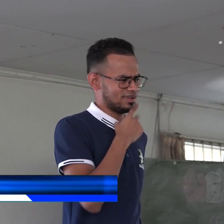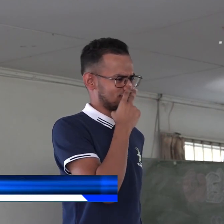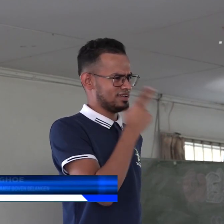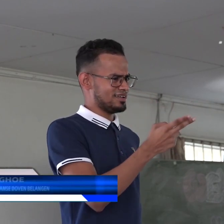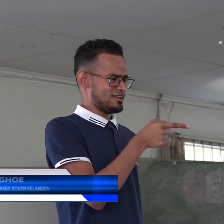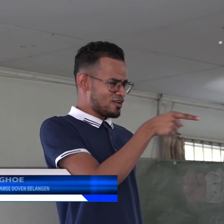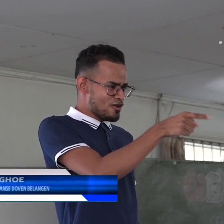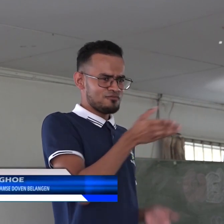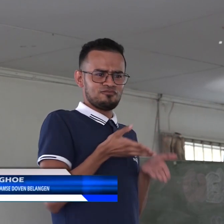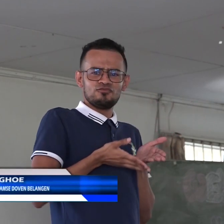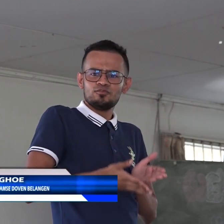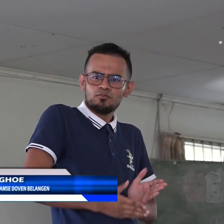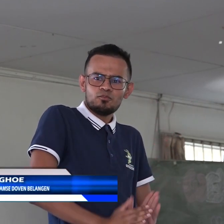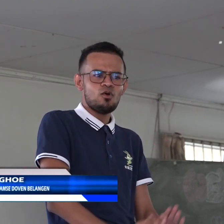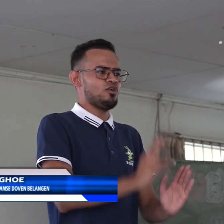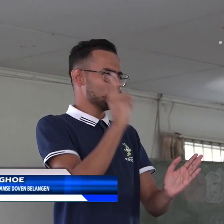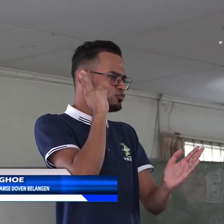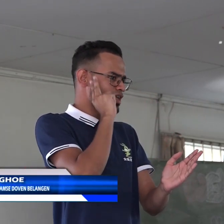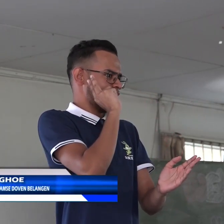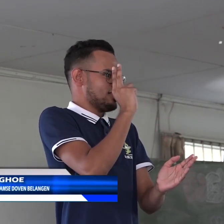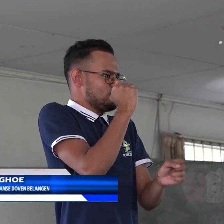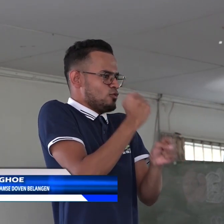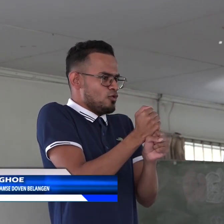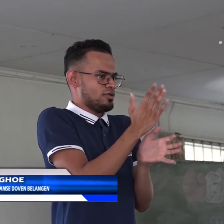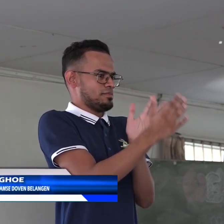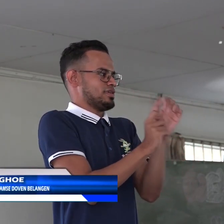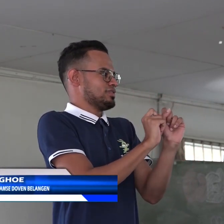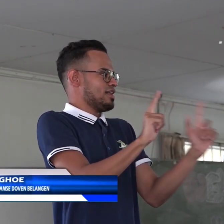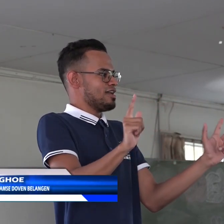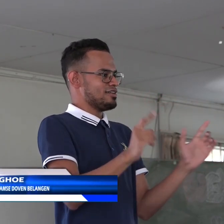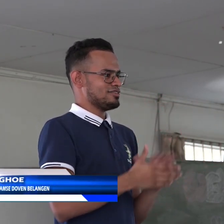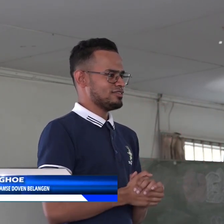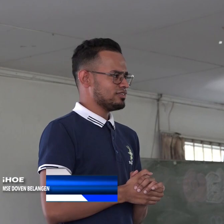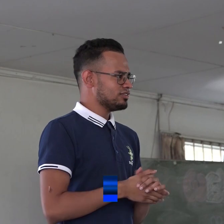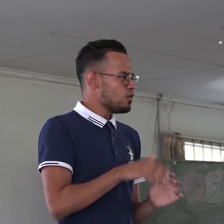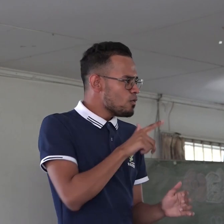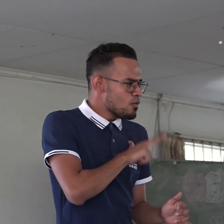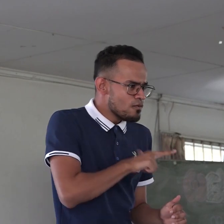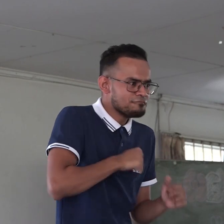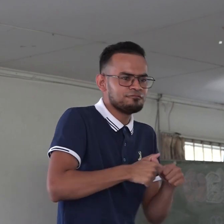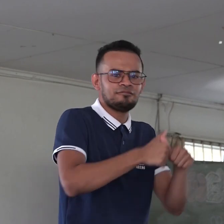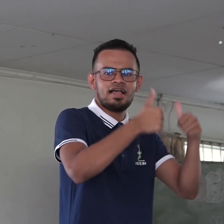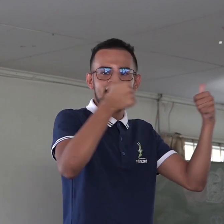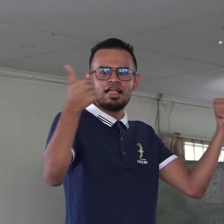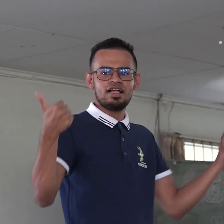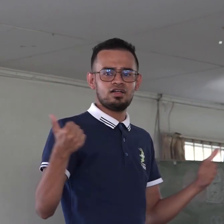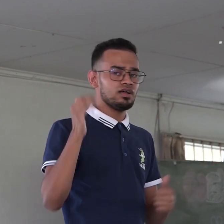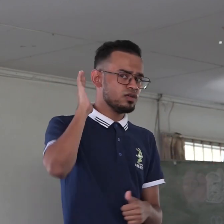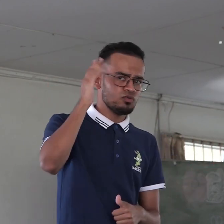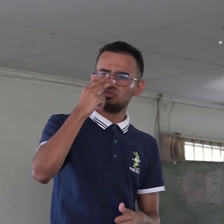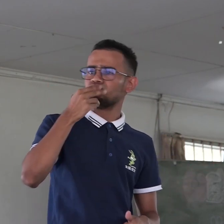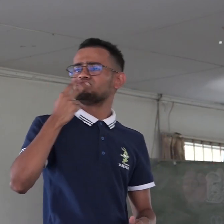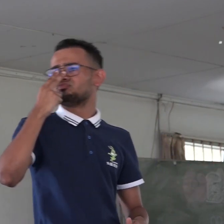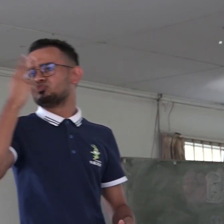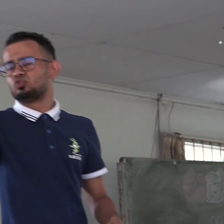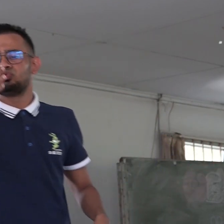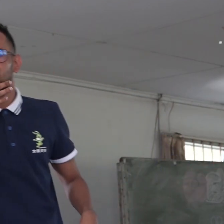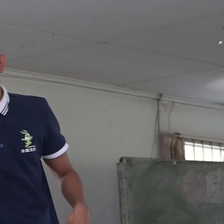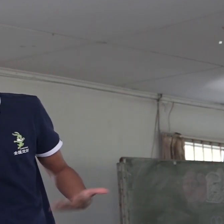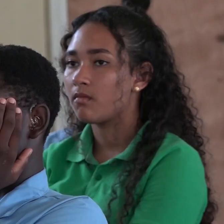men hun handen in hun zak en dan doen ze alsof ze gewoon praten, want ze willen niet dat te merken dat ze doof zijn. Maar je moet gewoon vrij zijn, het maakt